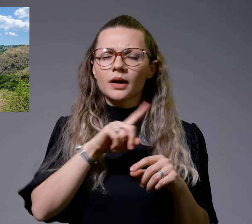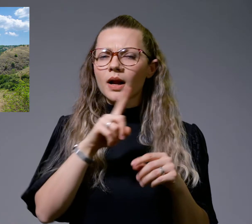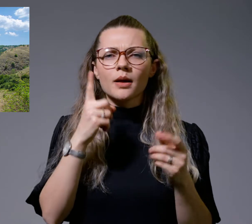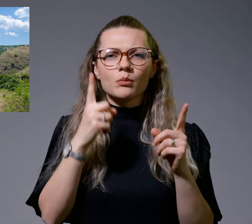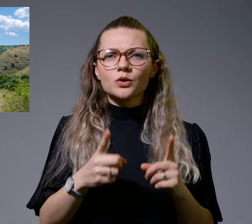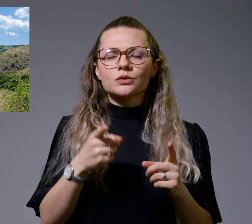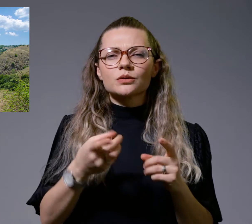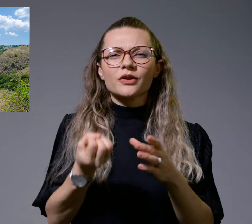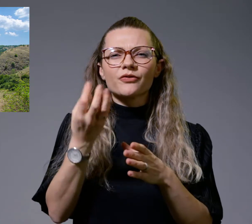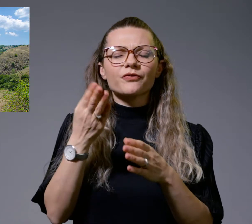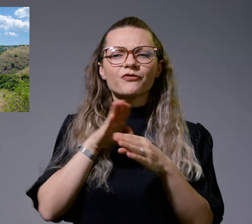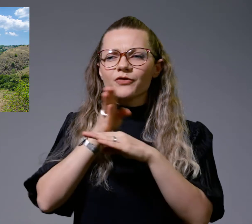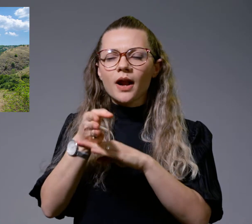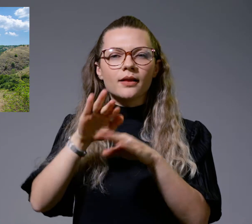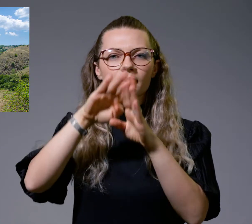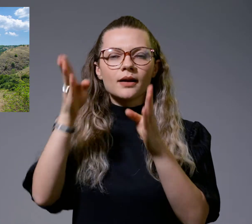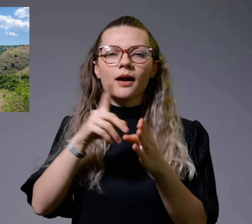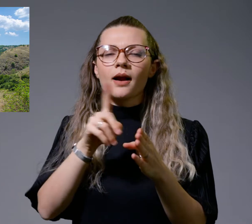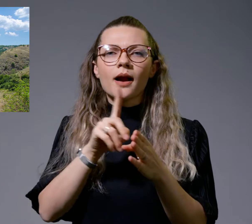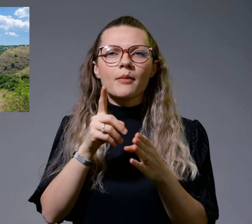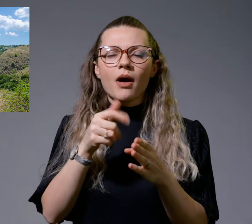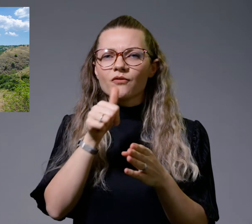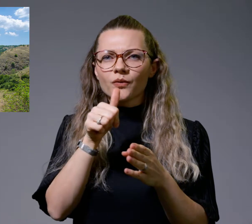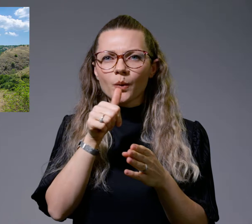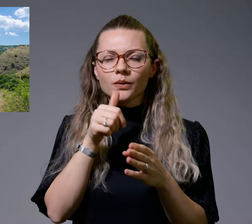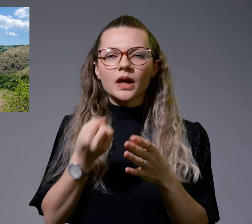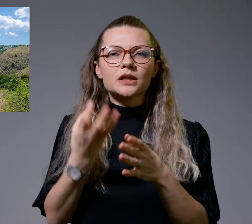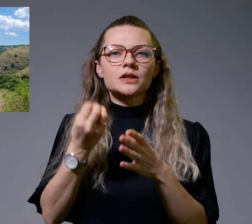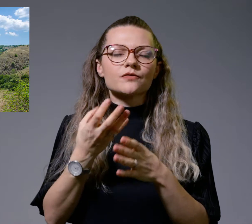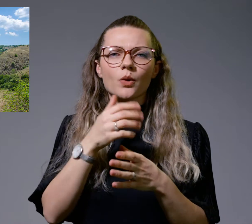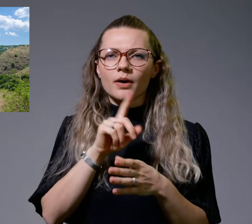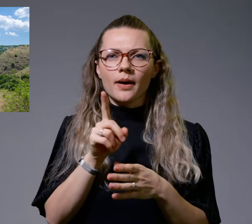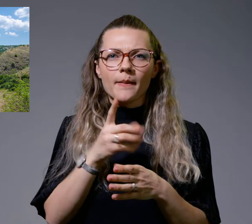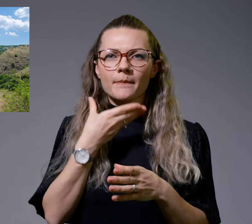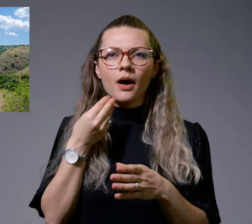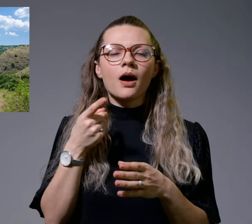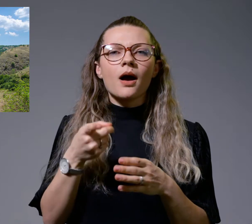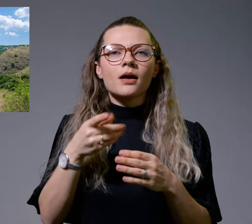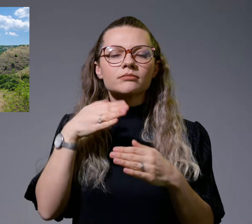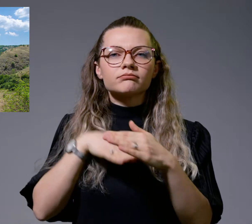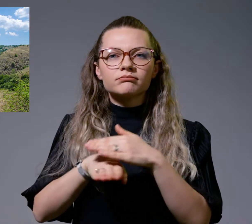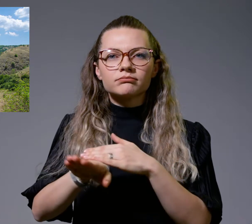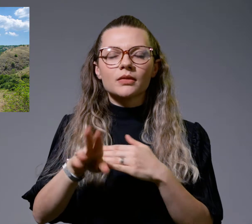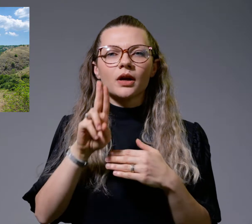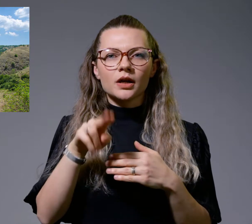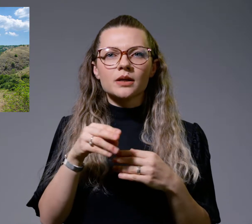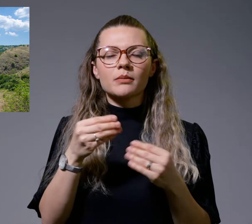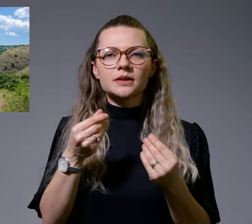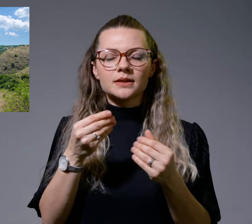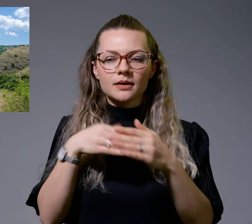извор, туку дека водата се носи преку подземен канал од скриен извор во близина. Интересна